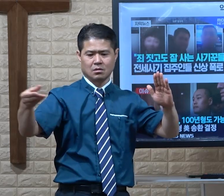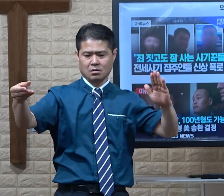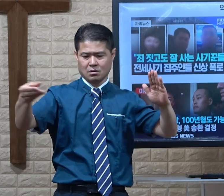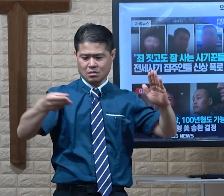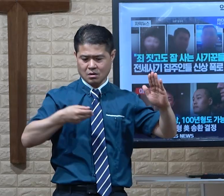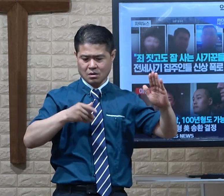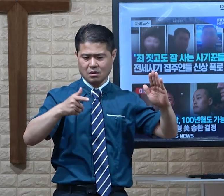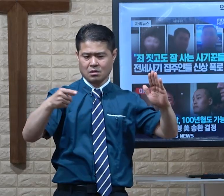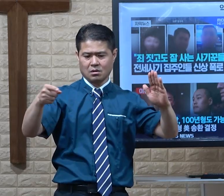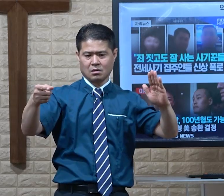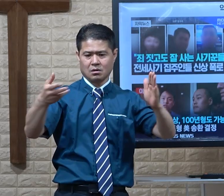다른 집에